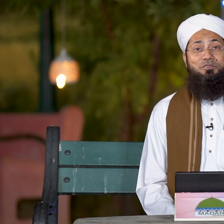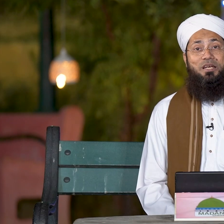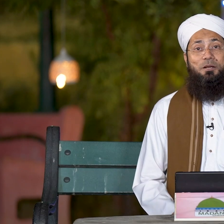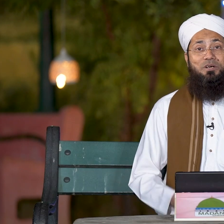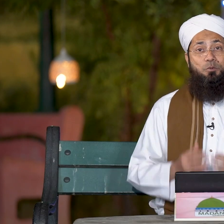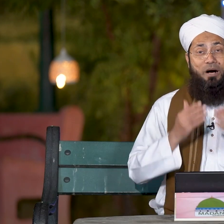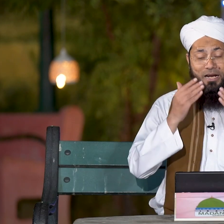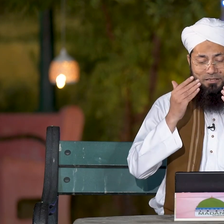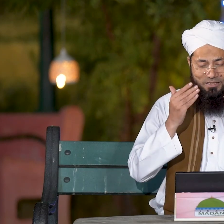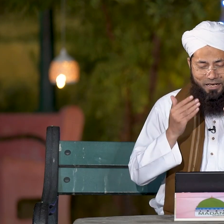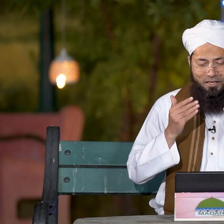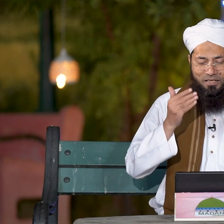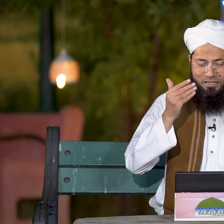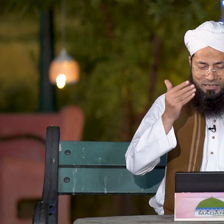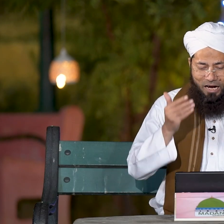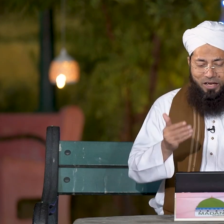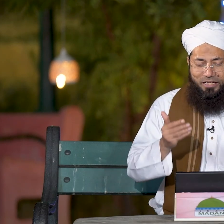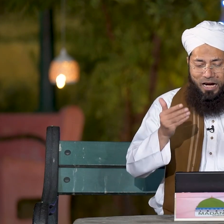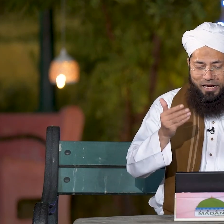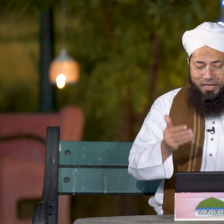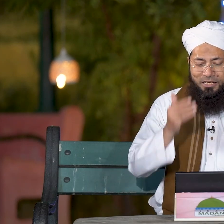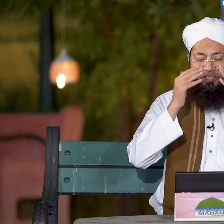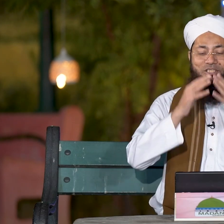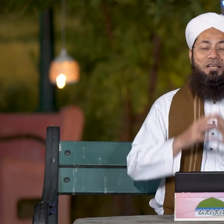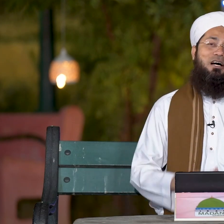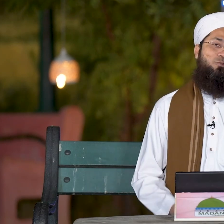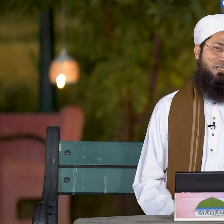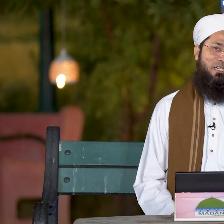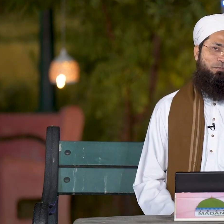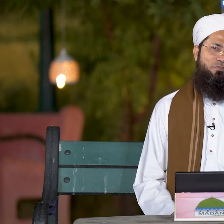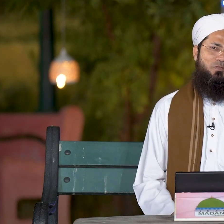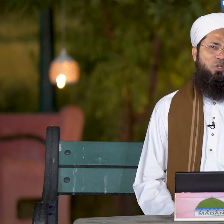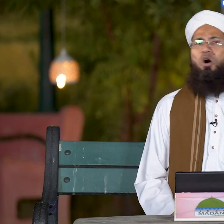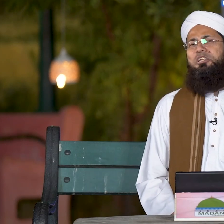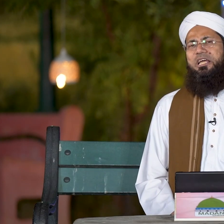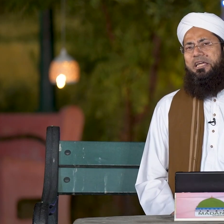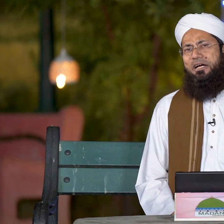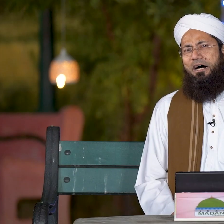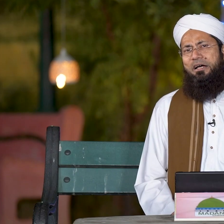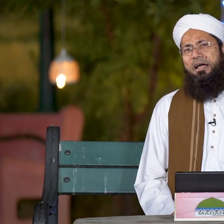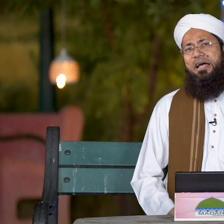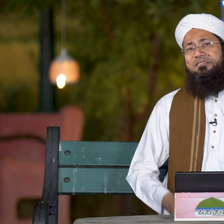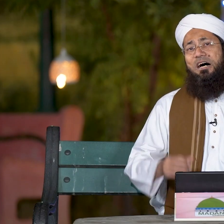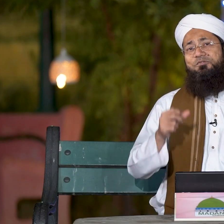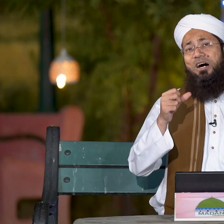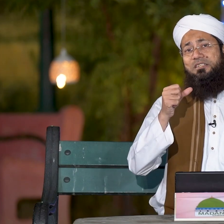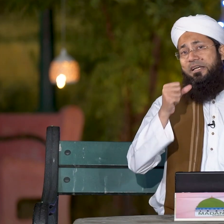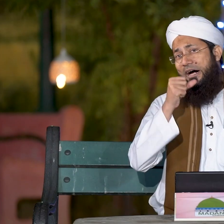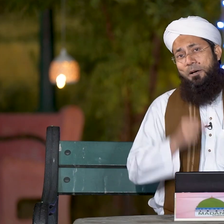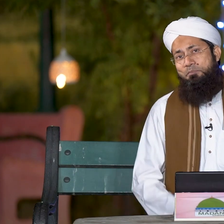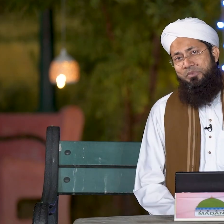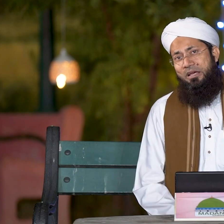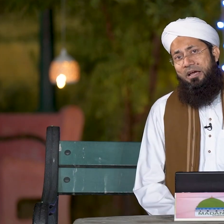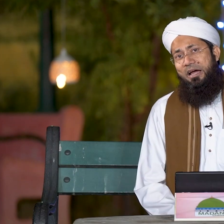اللہ علیہ وسلم کا مبارک سر کجاوے کے اگلے حصے سے لگا ہوا تھا۔ کون دیکھے گا ایسا